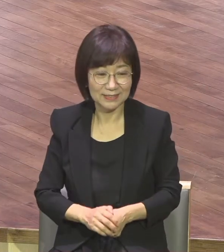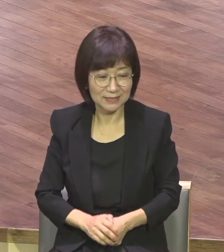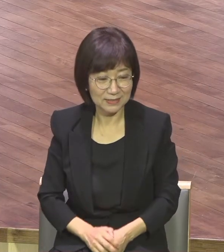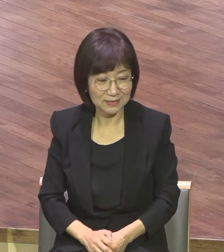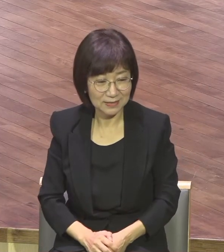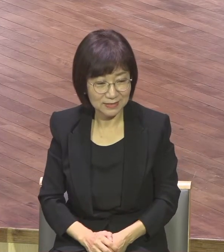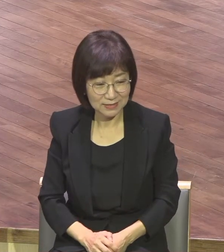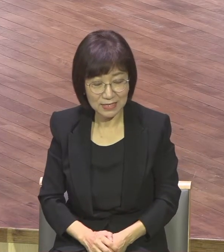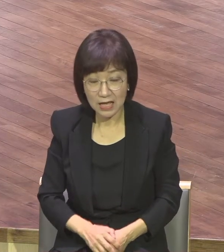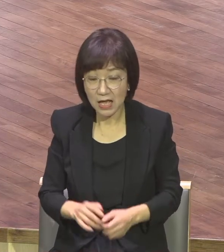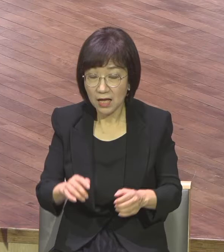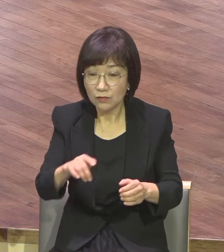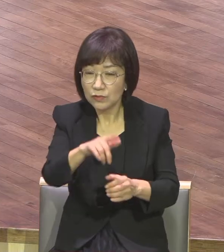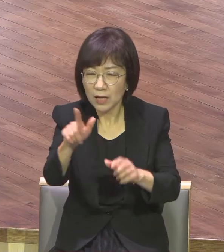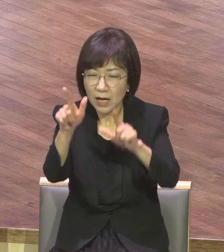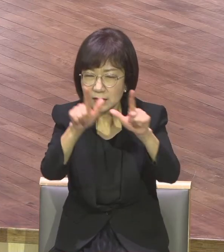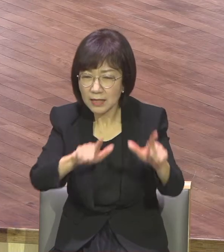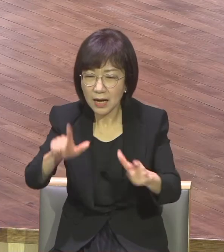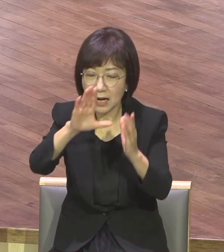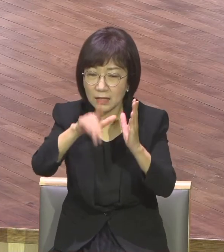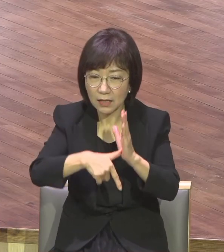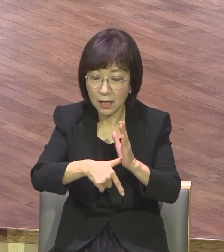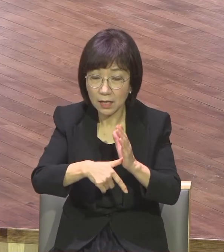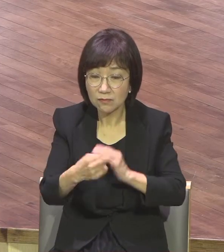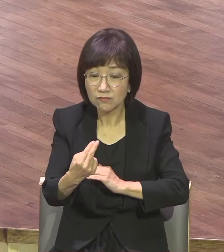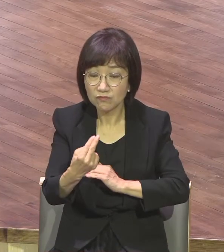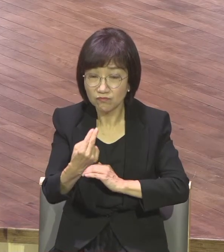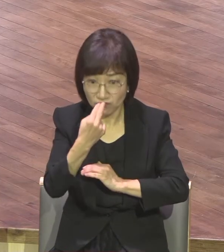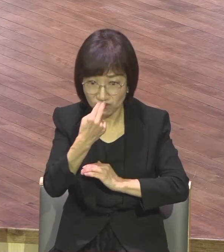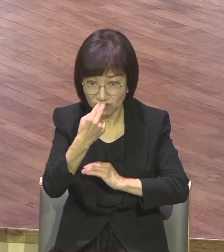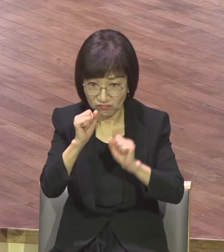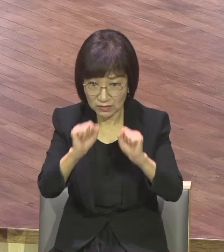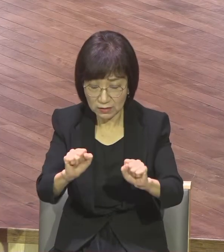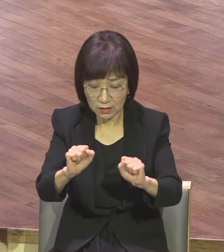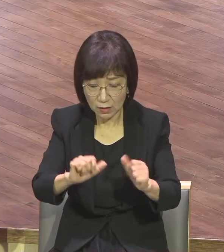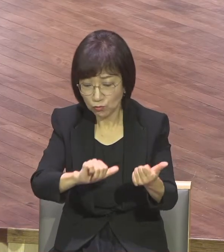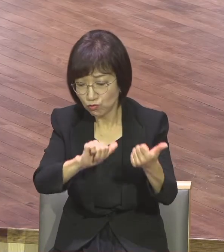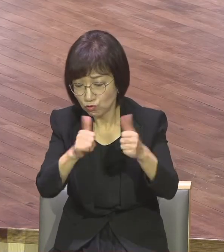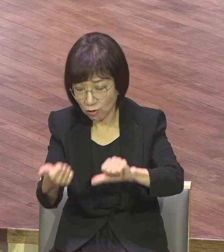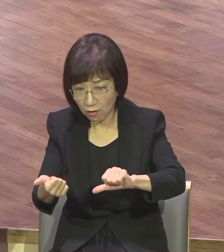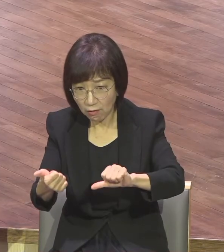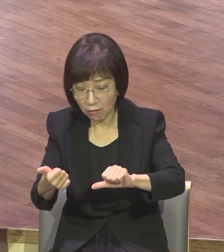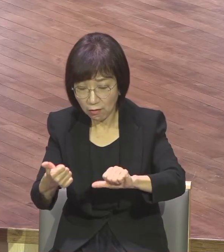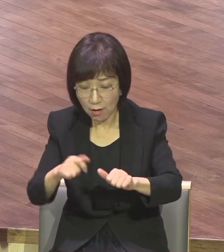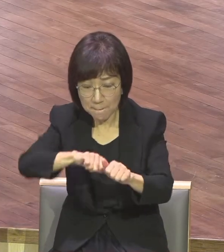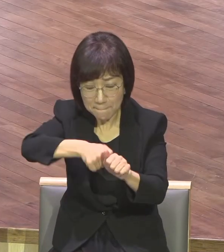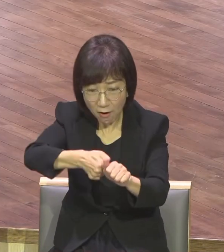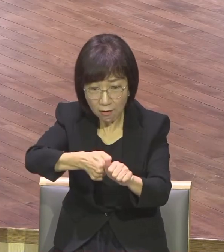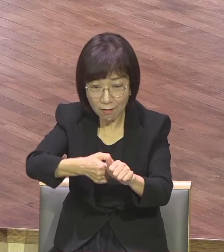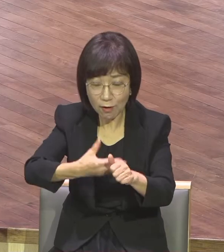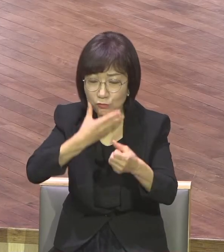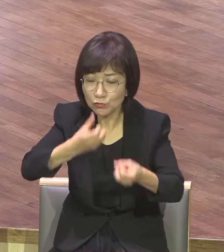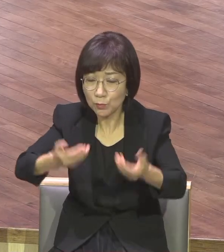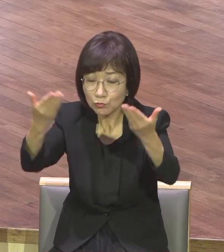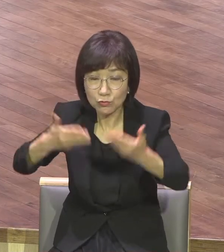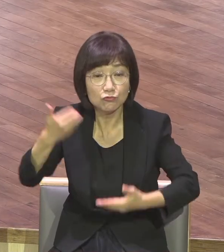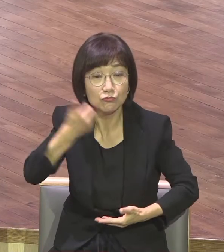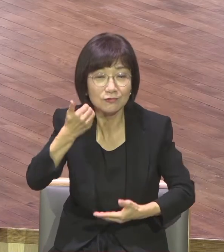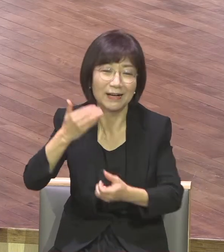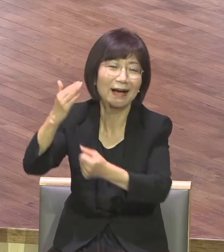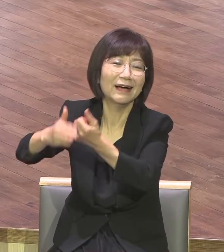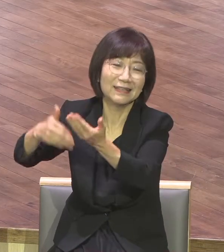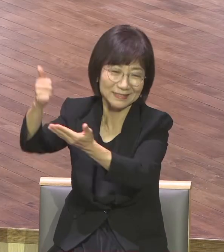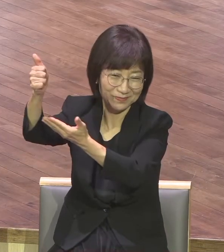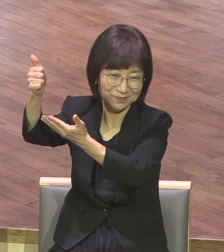인생의 생사 화복을 주관하시는 그리고 만물을 다스리시는 그 하나님 앞에